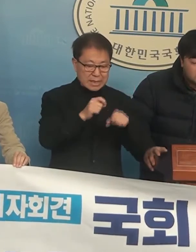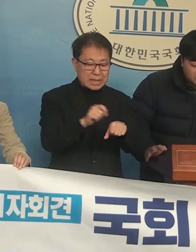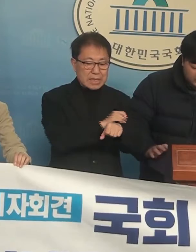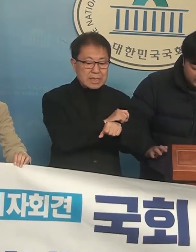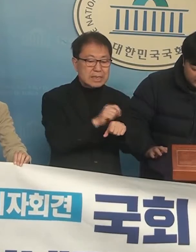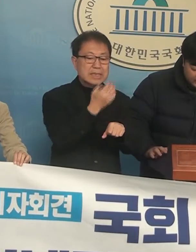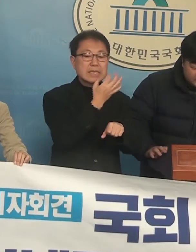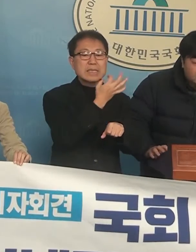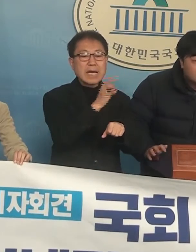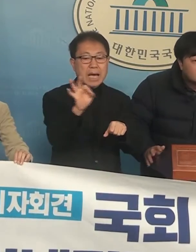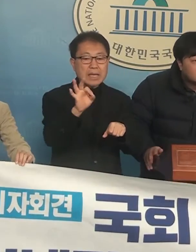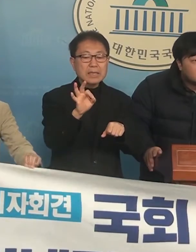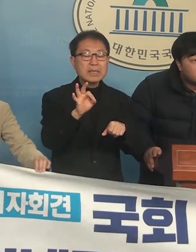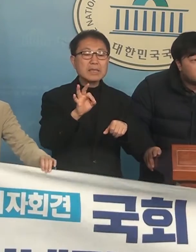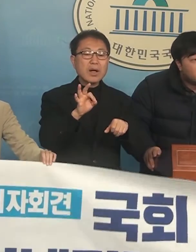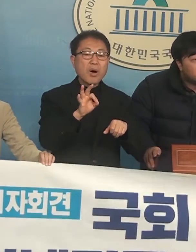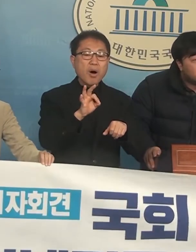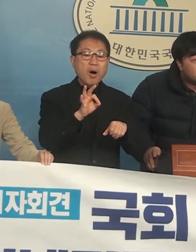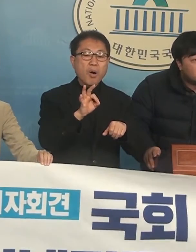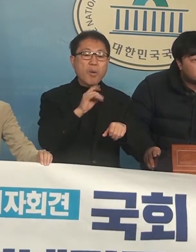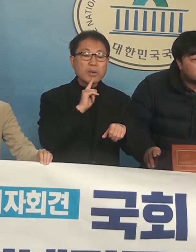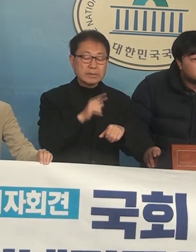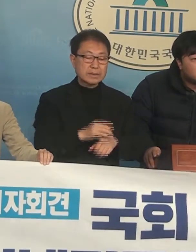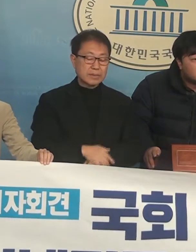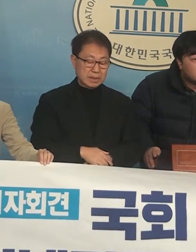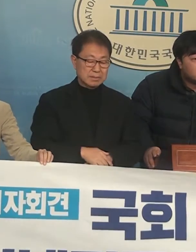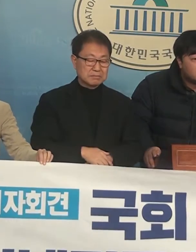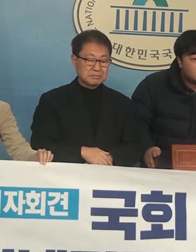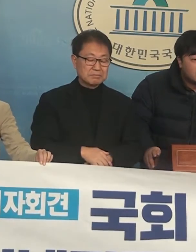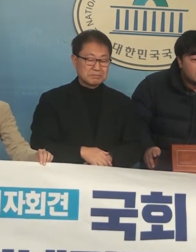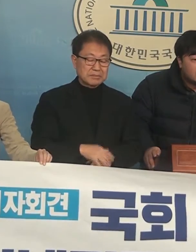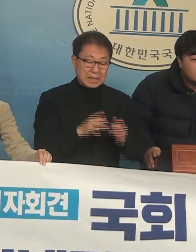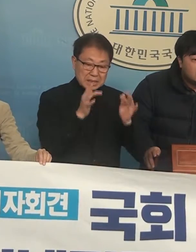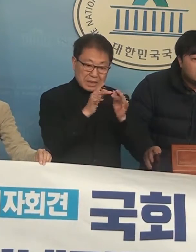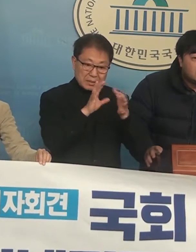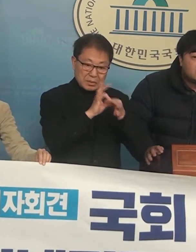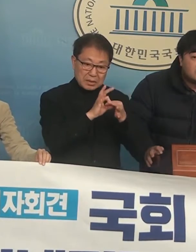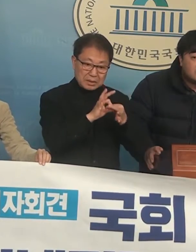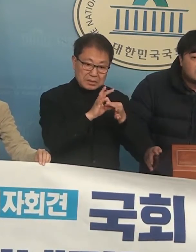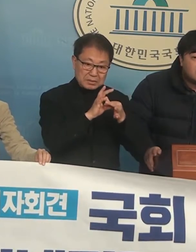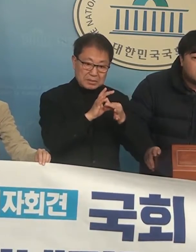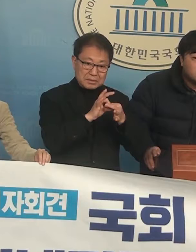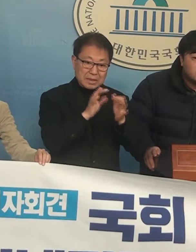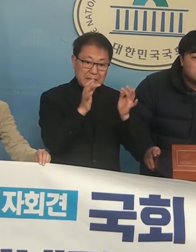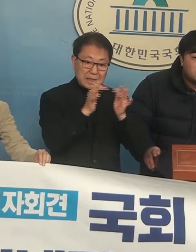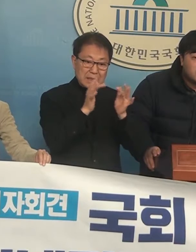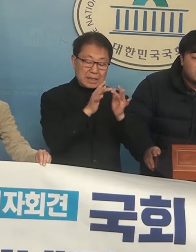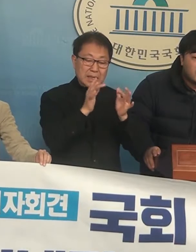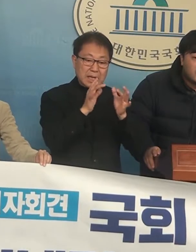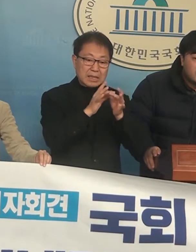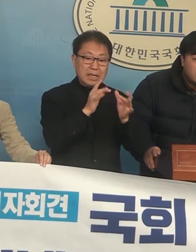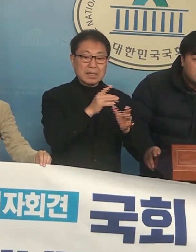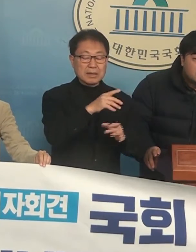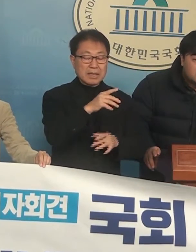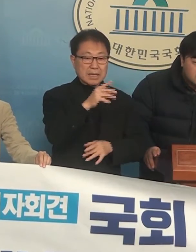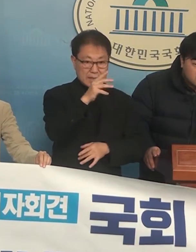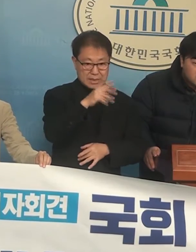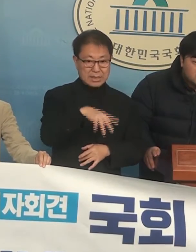특례도 요구하고 있습니다. SNS 정보를 활용해서 수집하겠다고 합니다. SNS 정보를